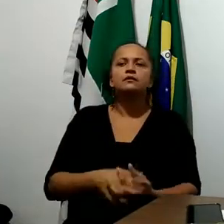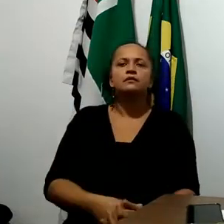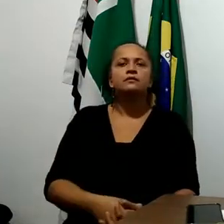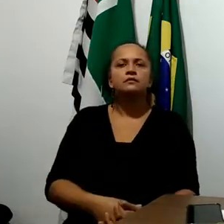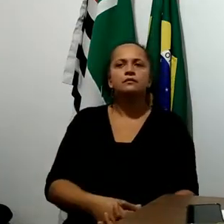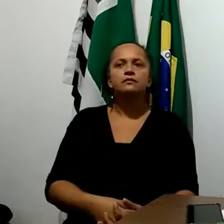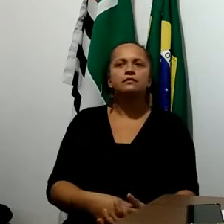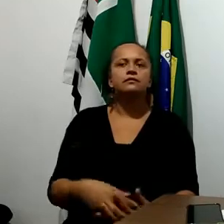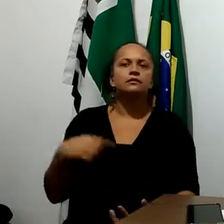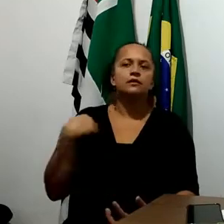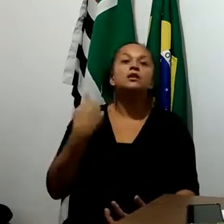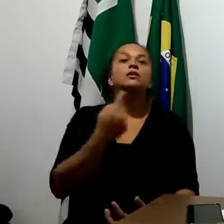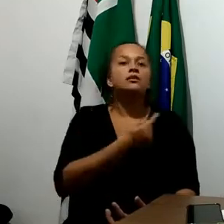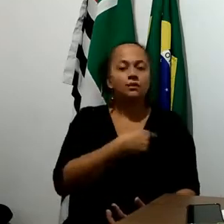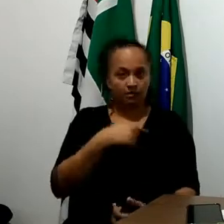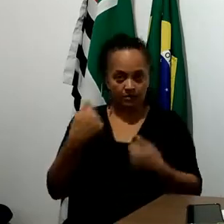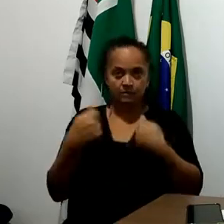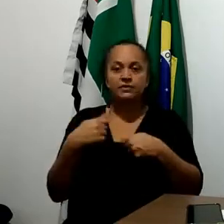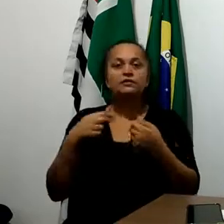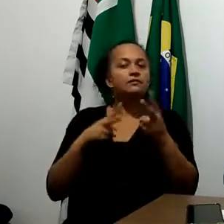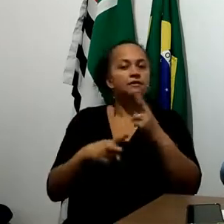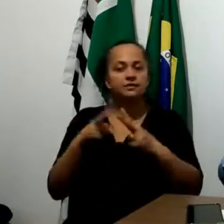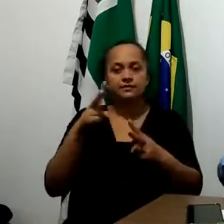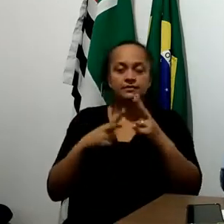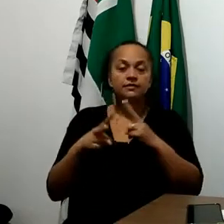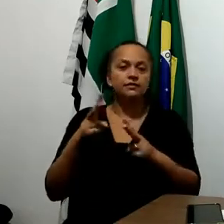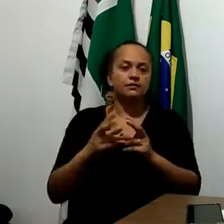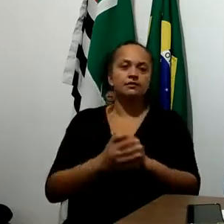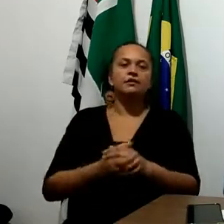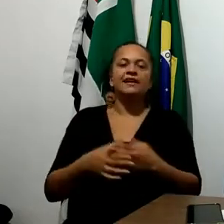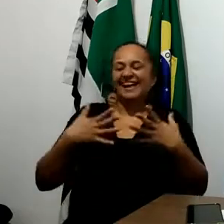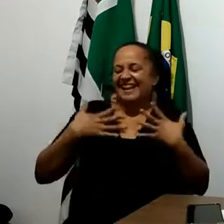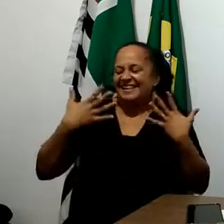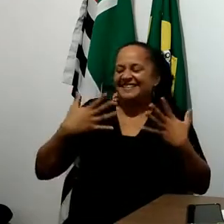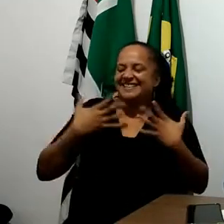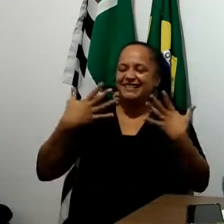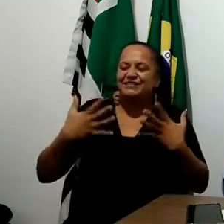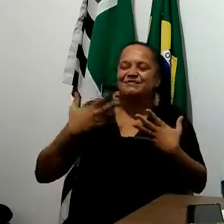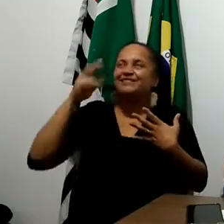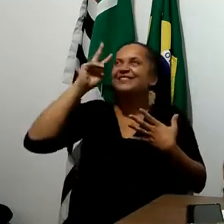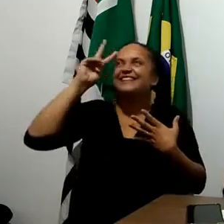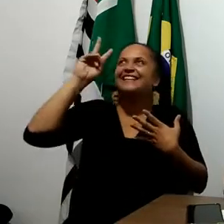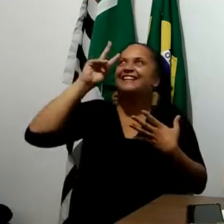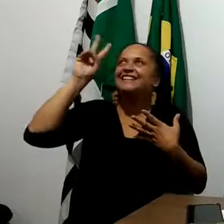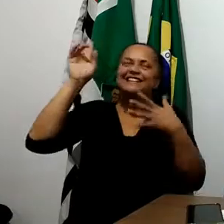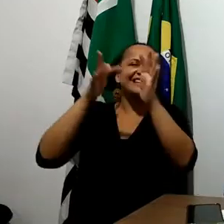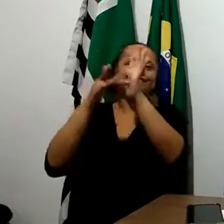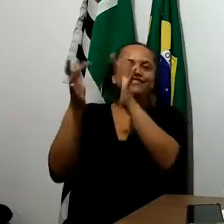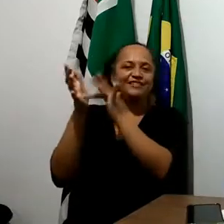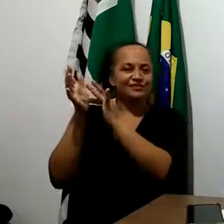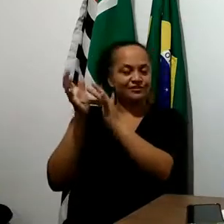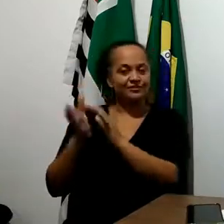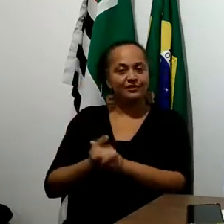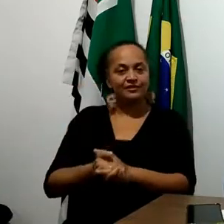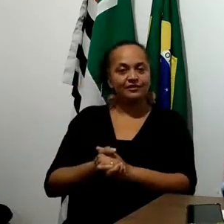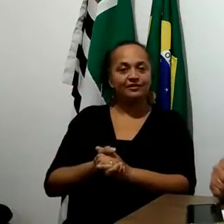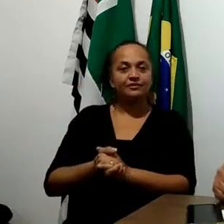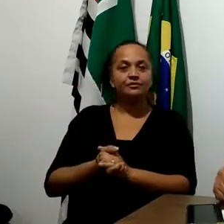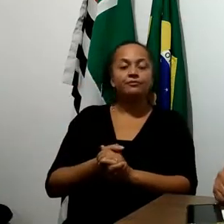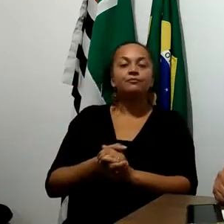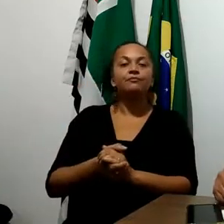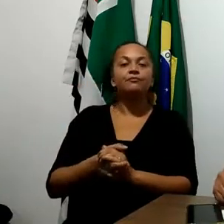nós precisamos viver sempre nos motivando, nos animando, nos despertando, para que a gente saiba